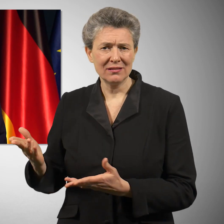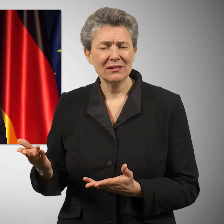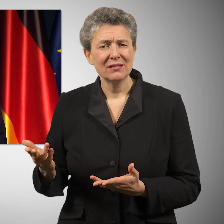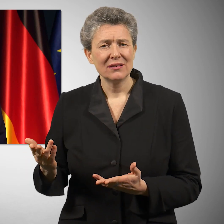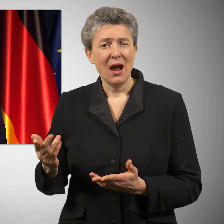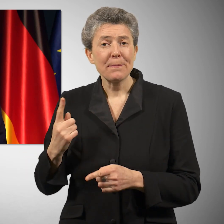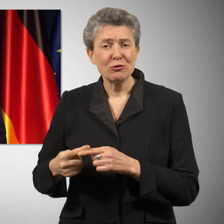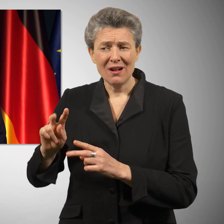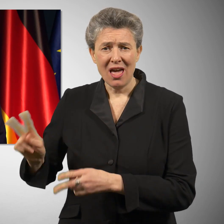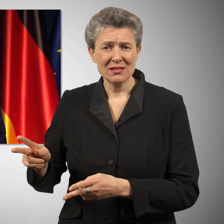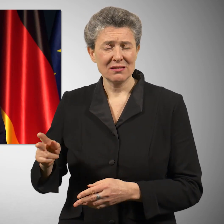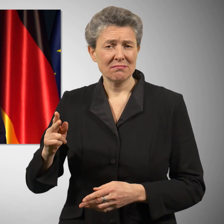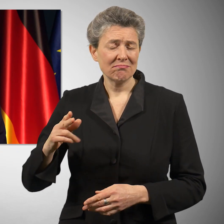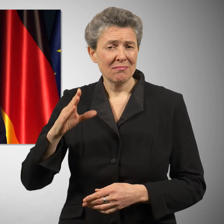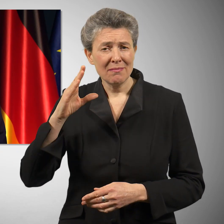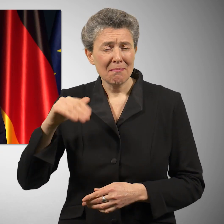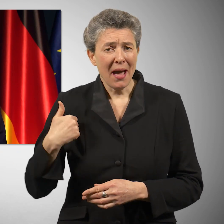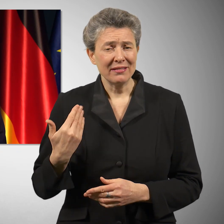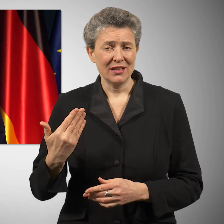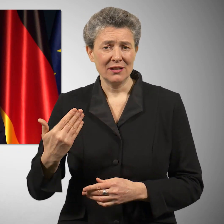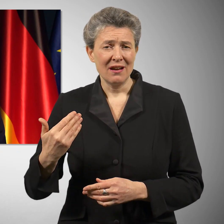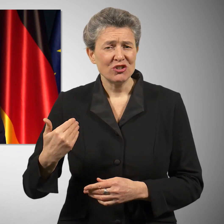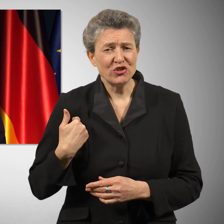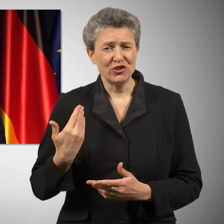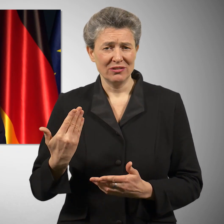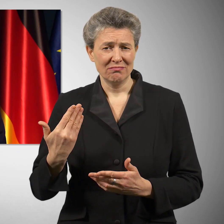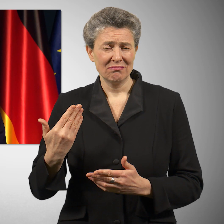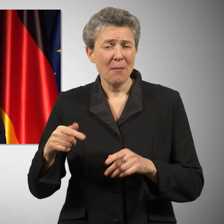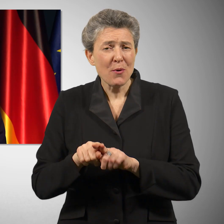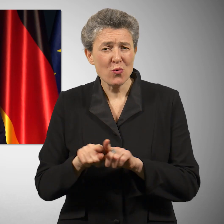zurücklassen, sondern auch ihre Ehemänner, Freunde, Väter und Brüder.